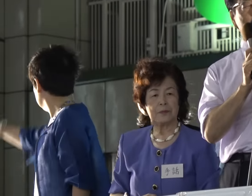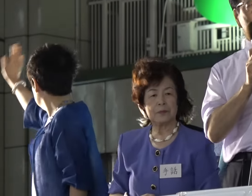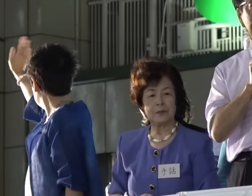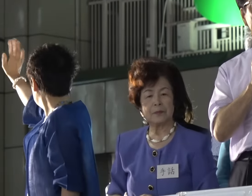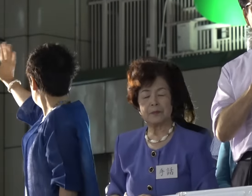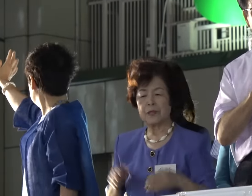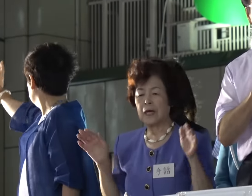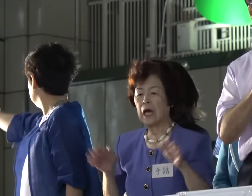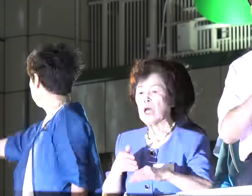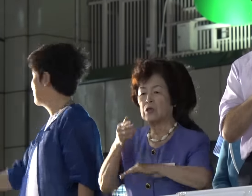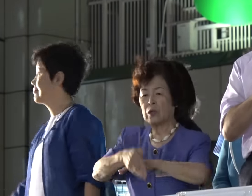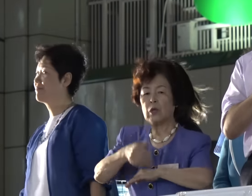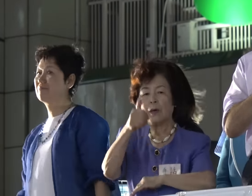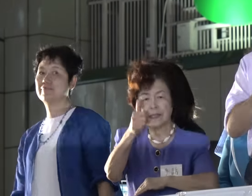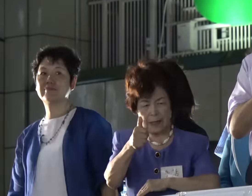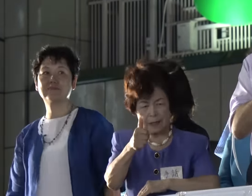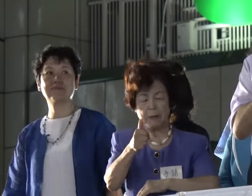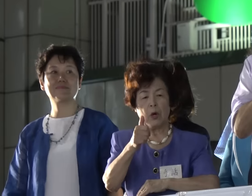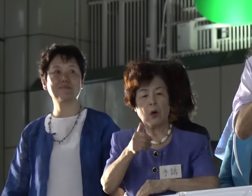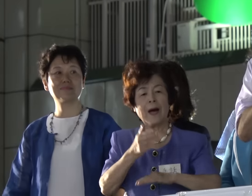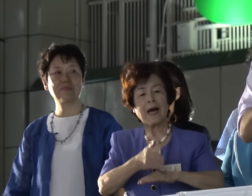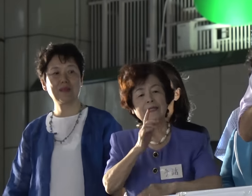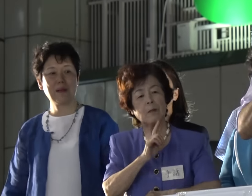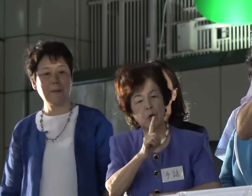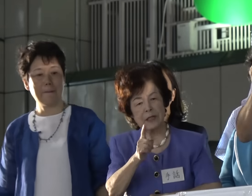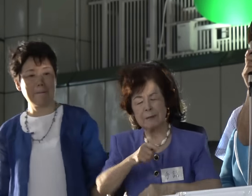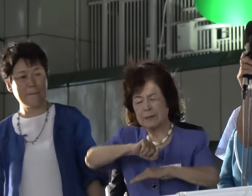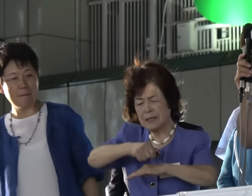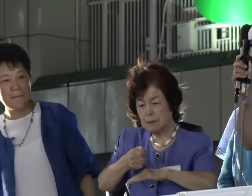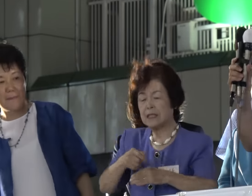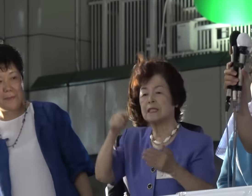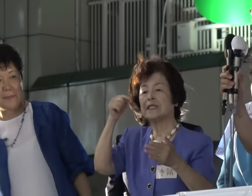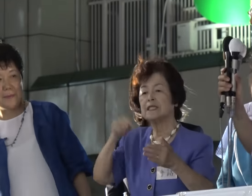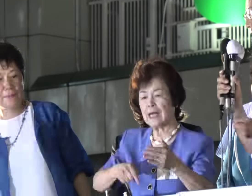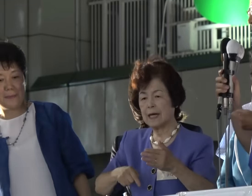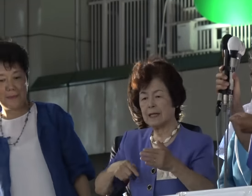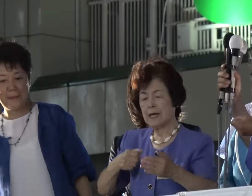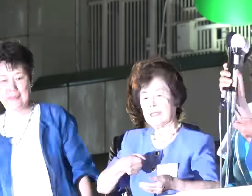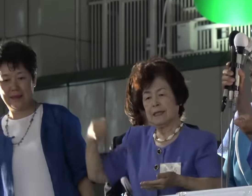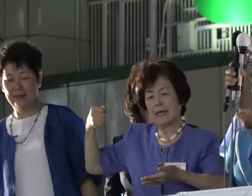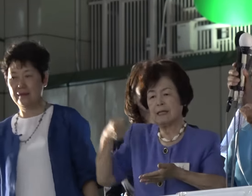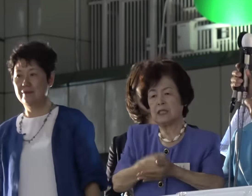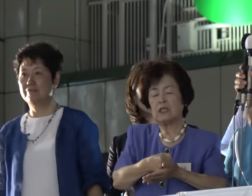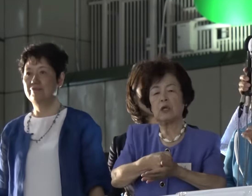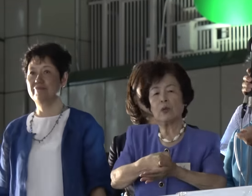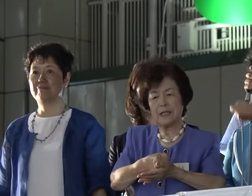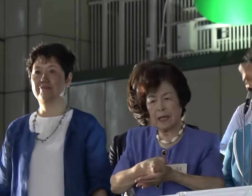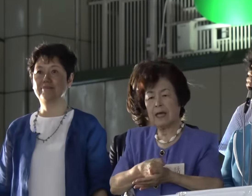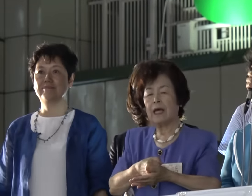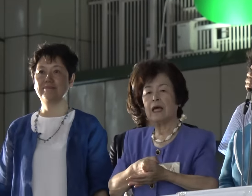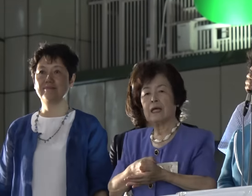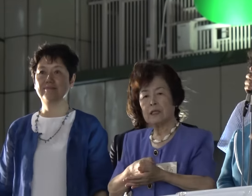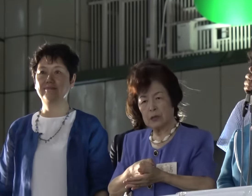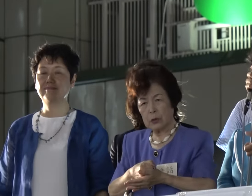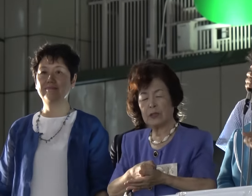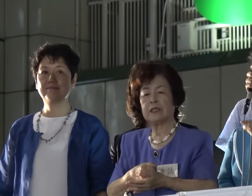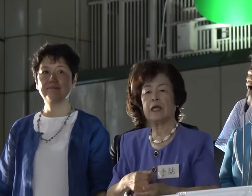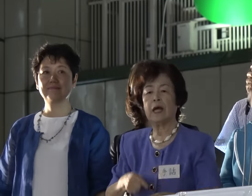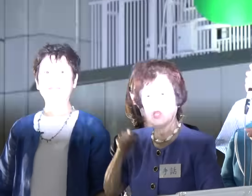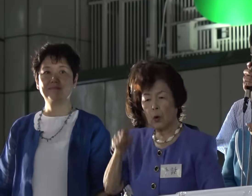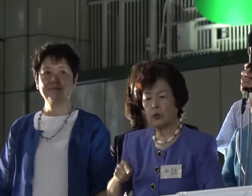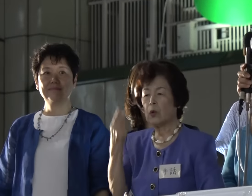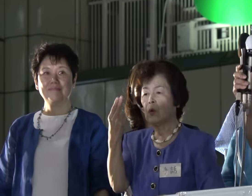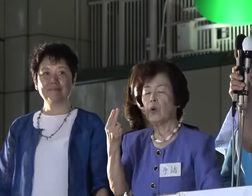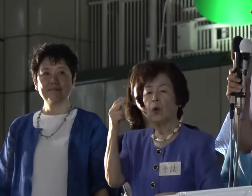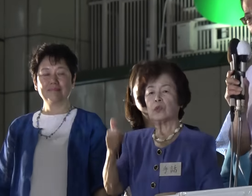う。鳥越さんにも感謝です。厳しい中で決意をして、そしてこの栃木選挙